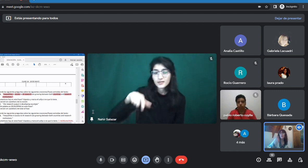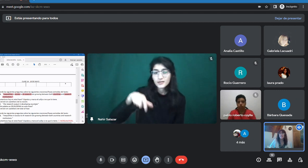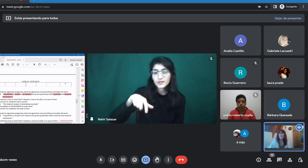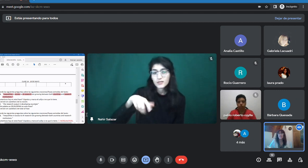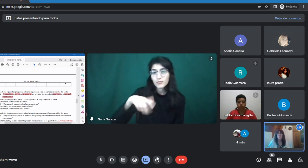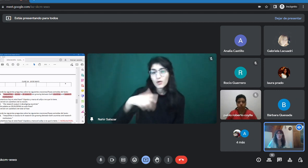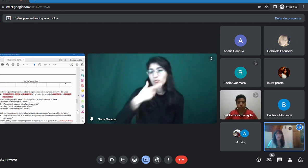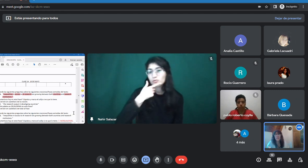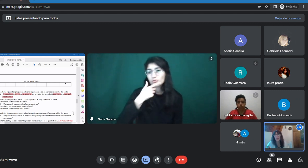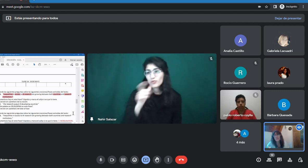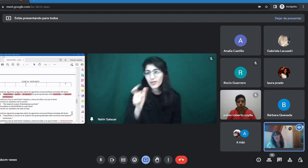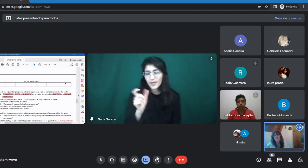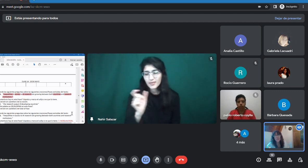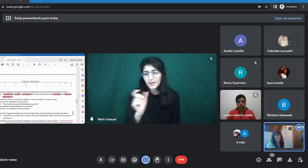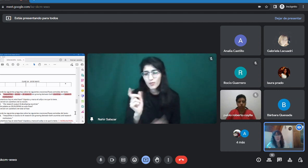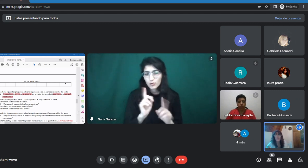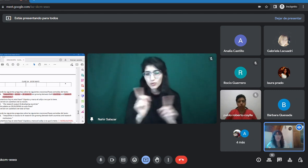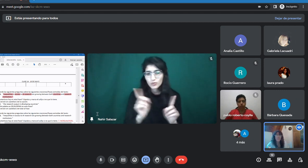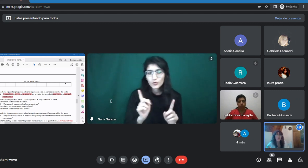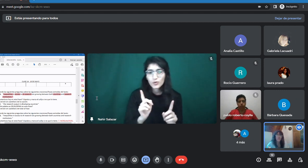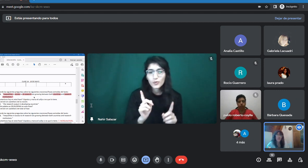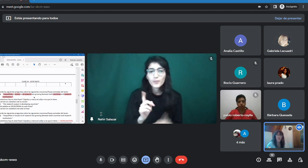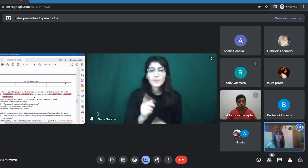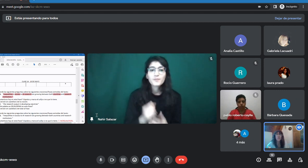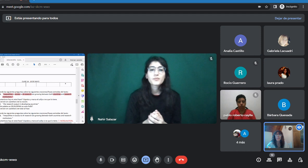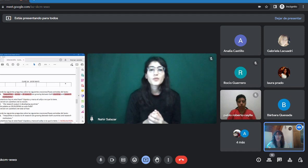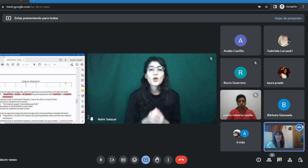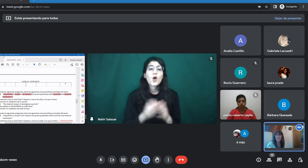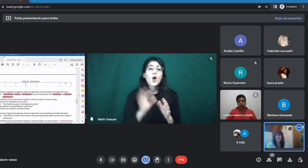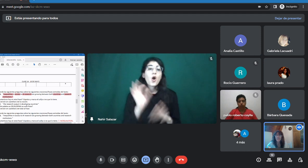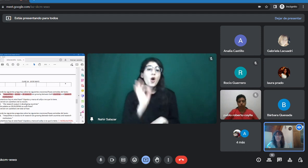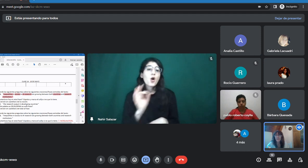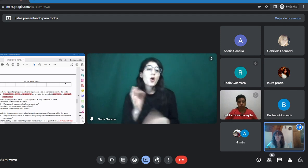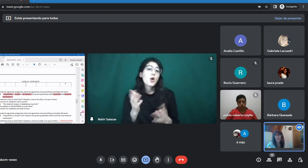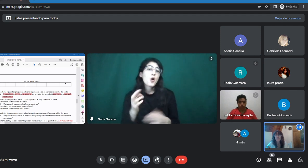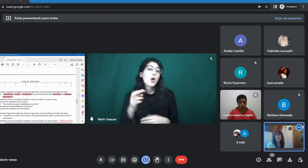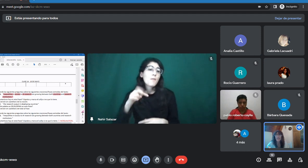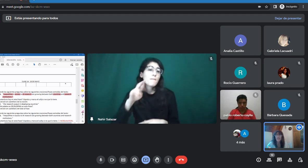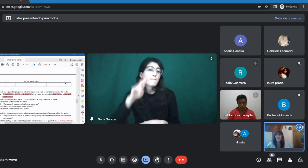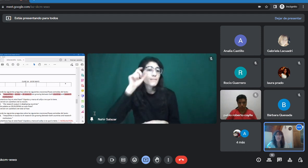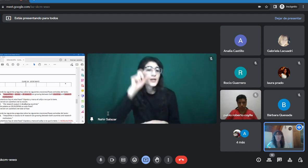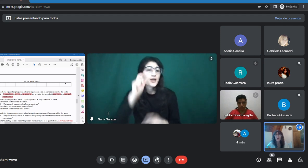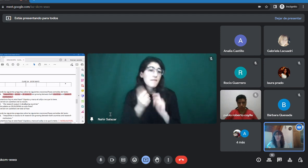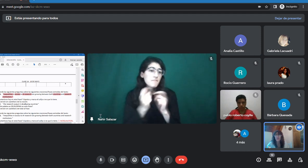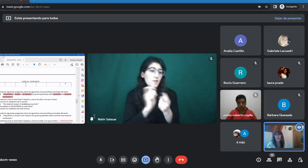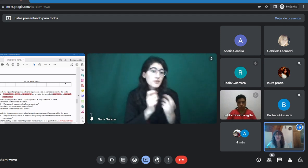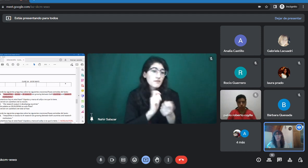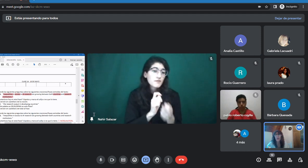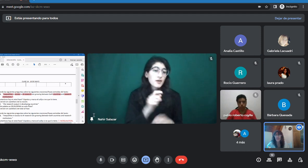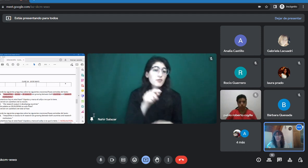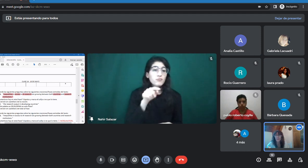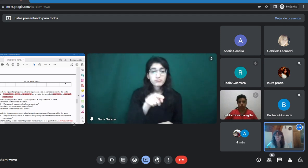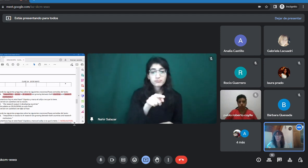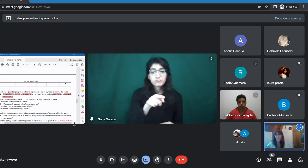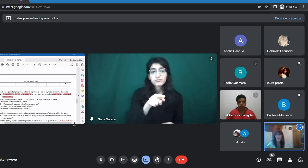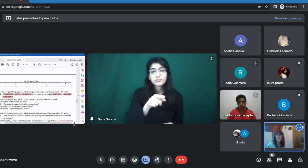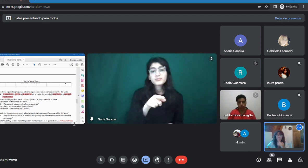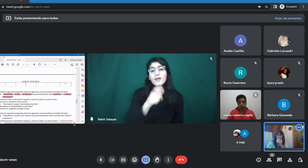los países del desarrollo. Si le ponen premodificador también, ¿sí? Está bien, es adjetivo, está como